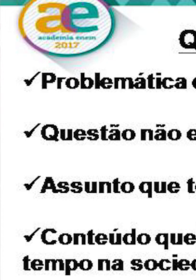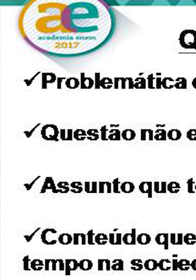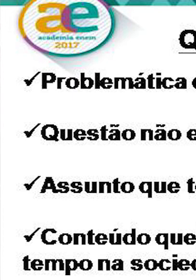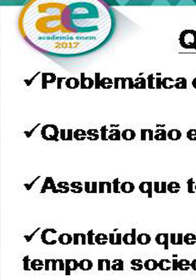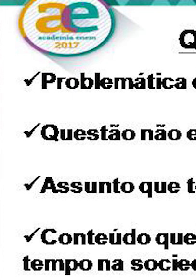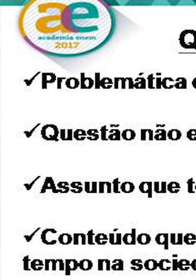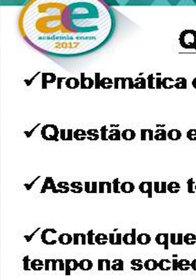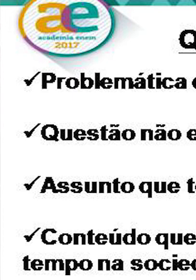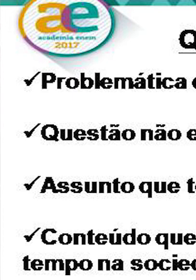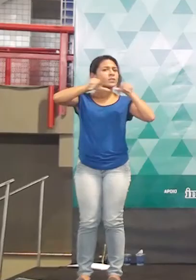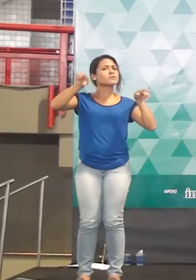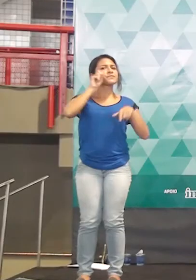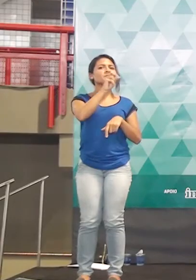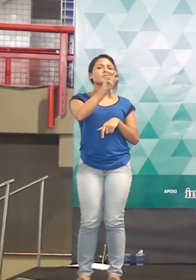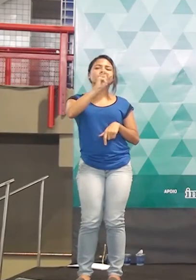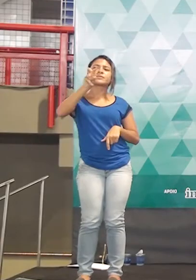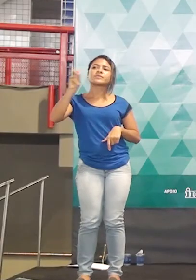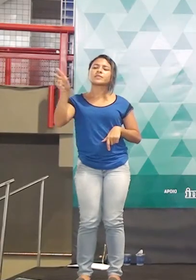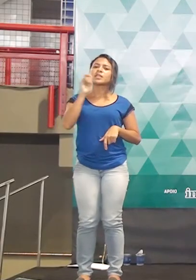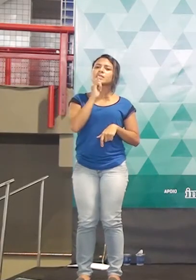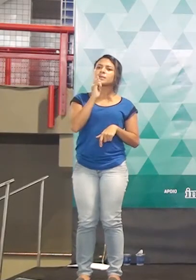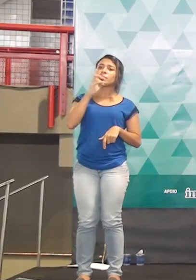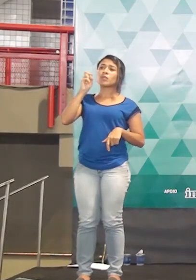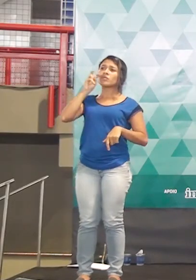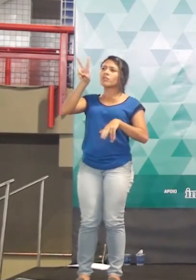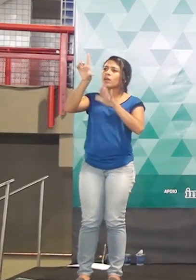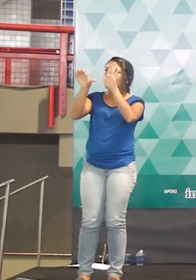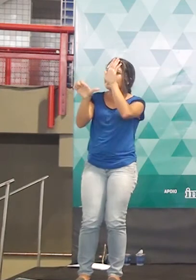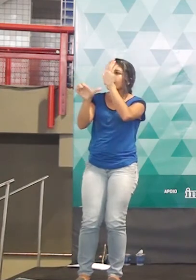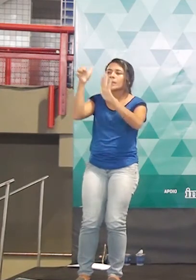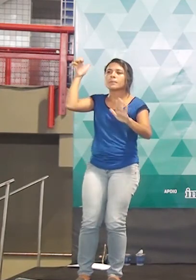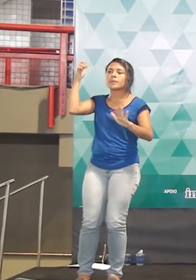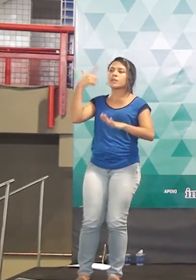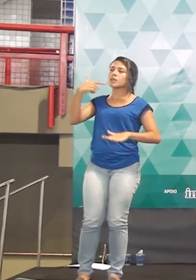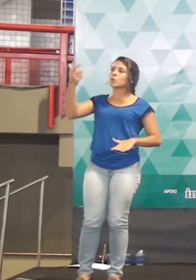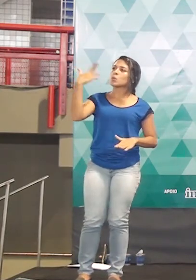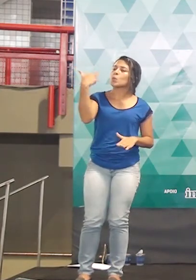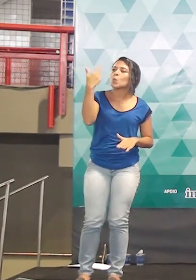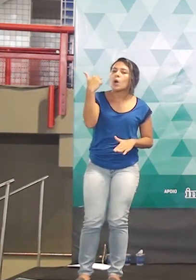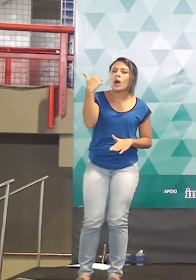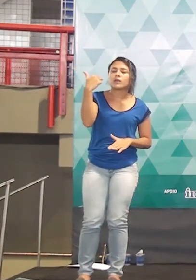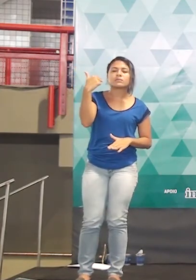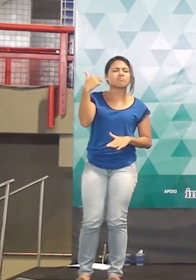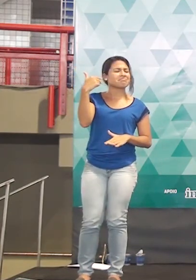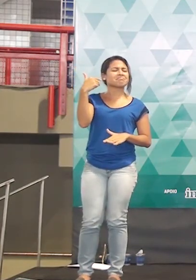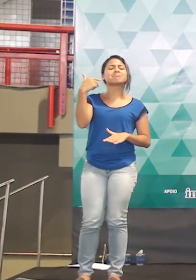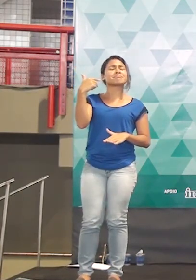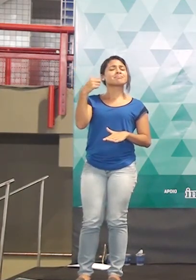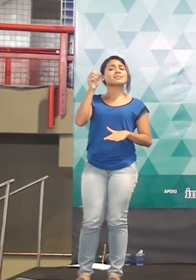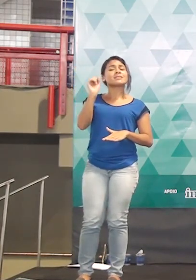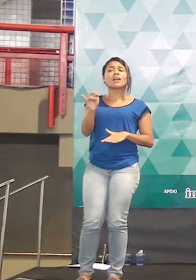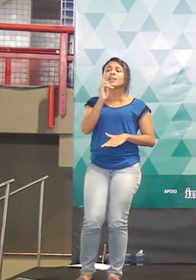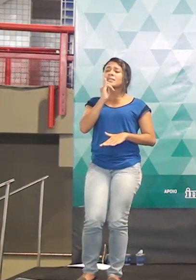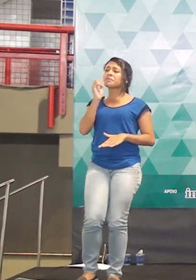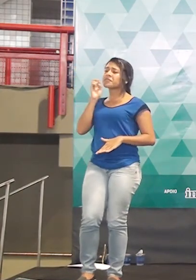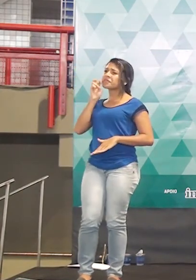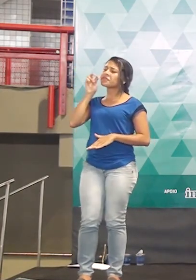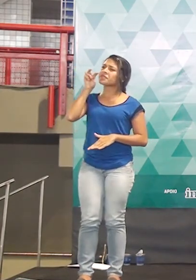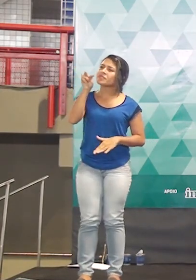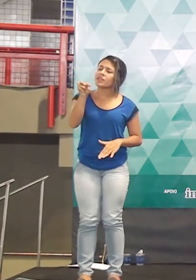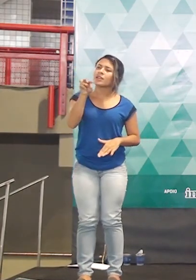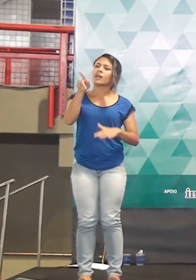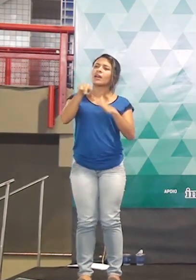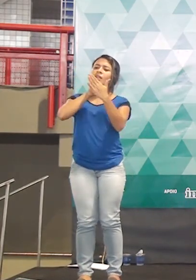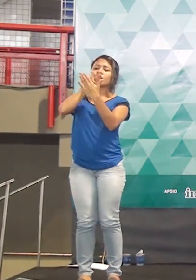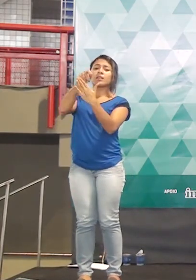vai chegar lá e ver um assunto pela primeira vez. Não. Se você prestar atenção, os